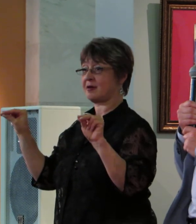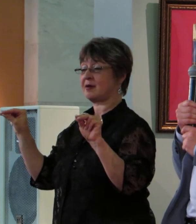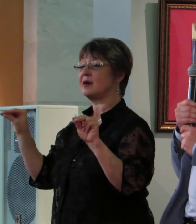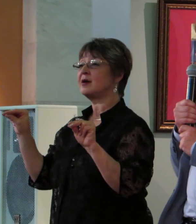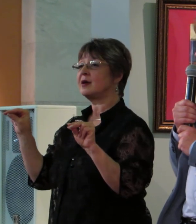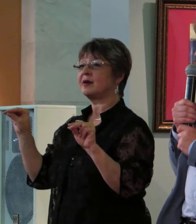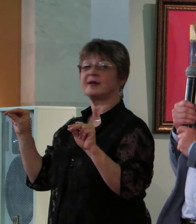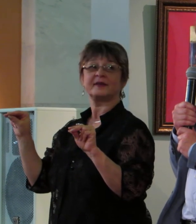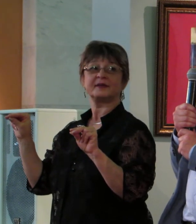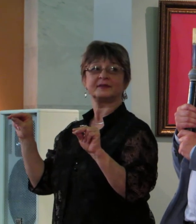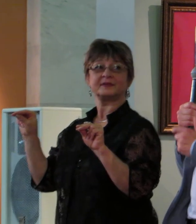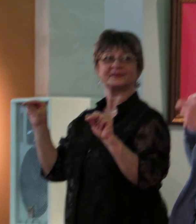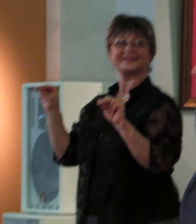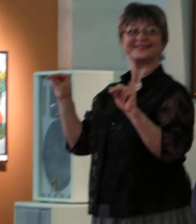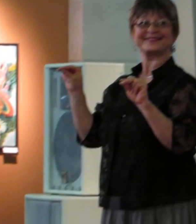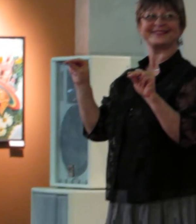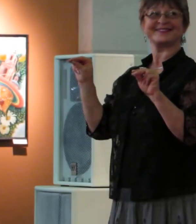и